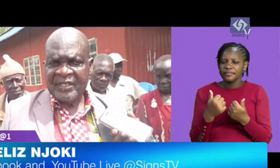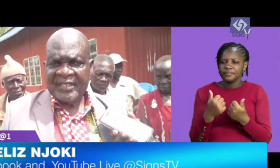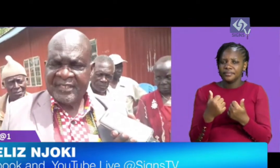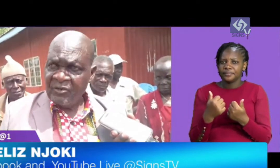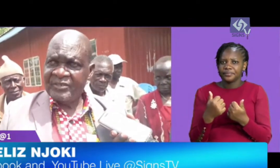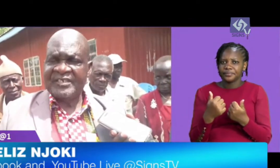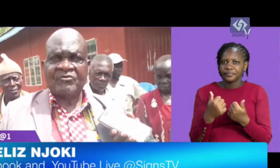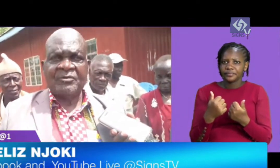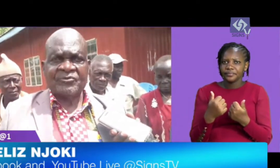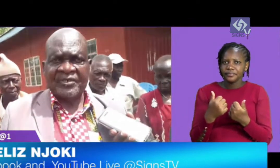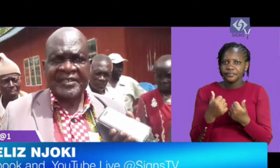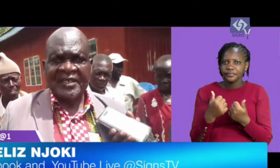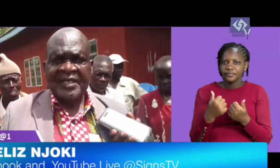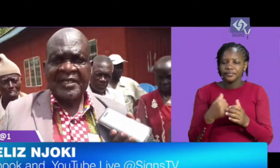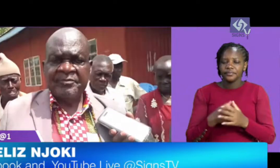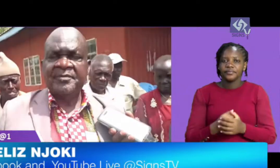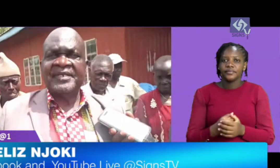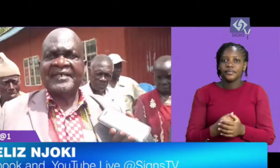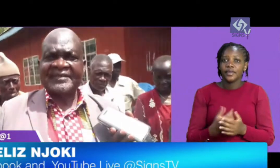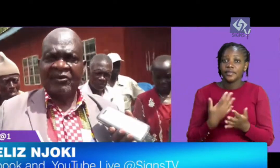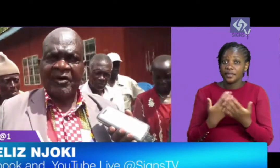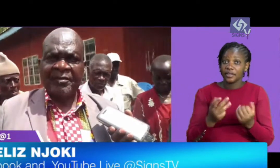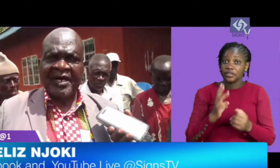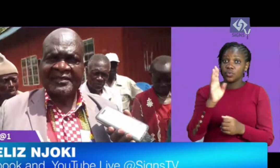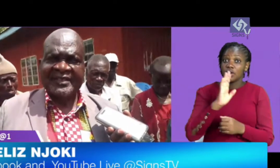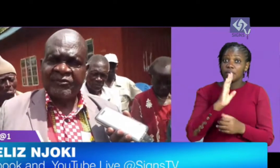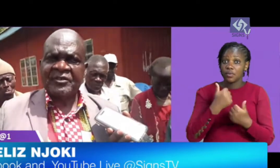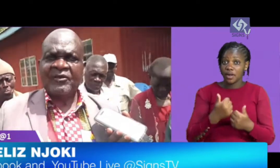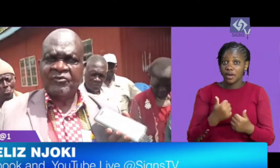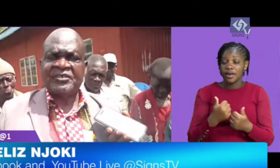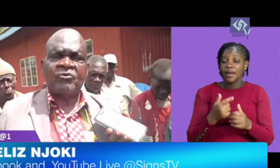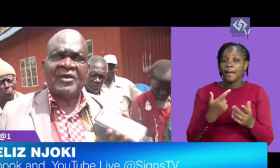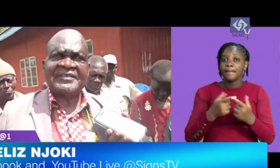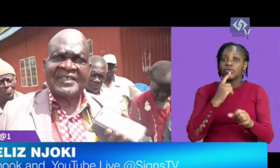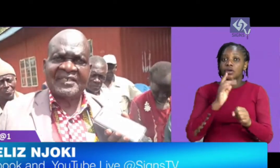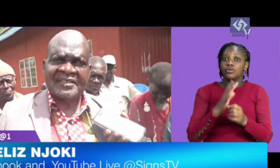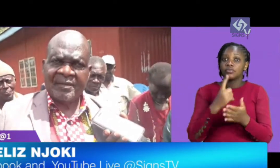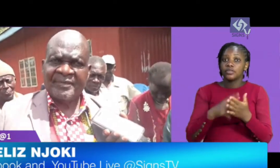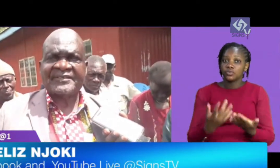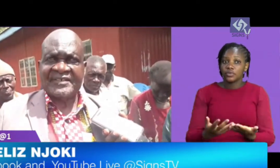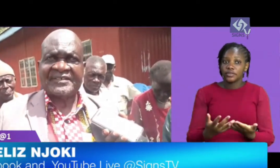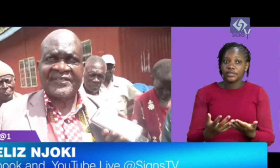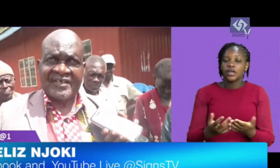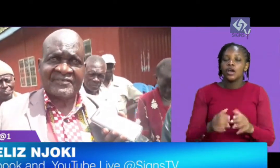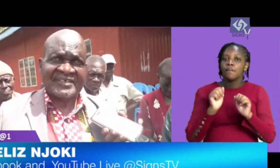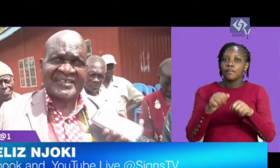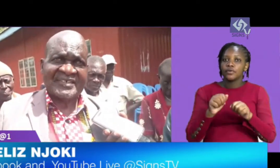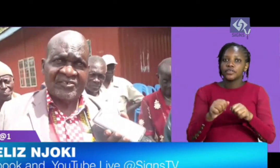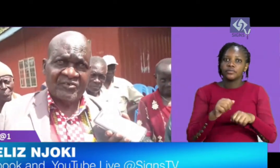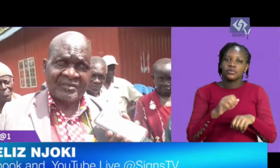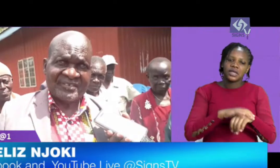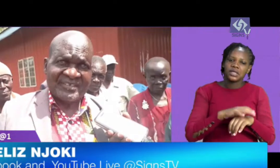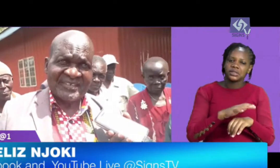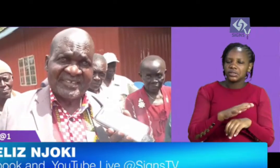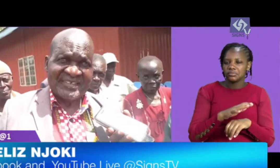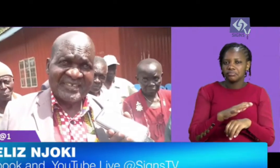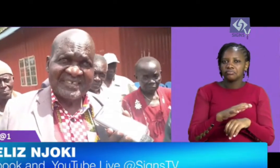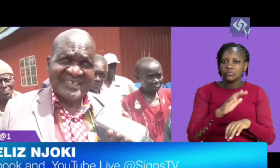mara. Ikiwa weather itakuwa mzuri, mimi nahakikisha kwamba Jairo alone tutapata 60,000